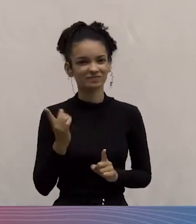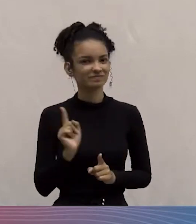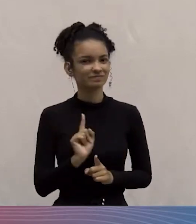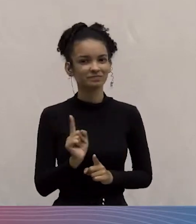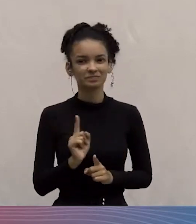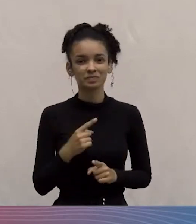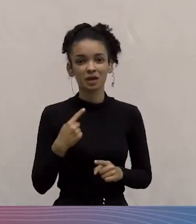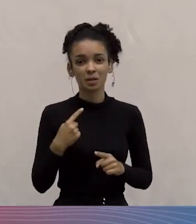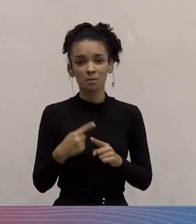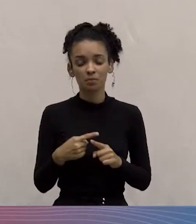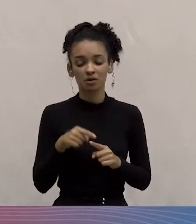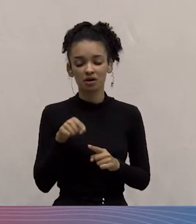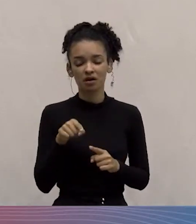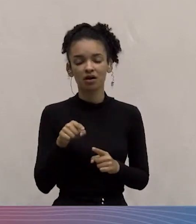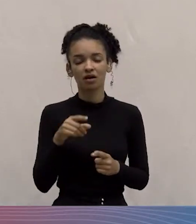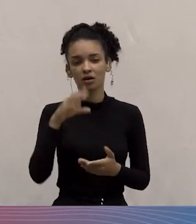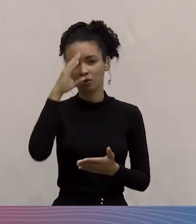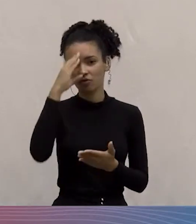da lei.